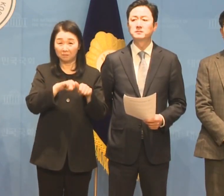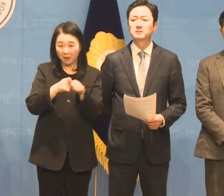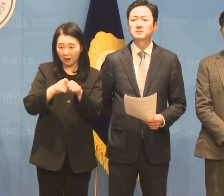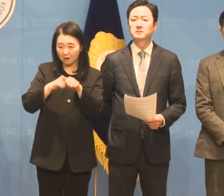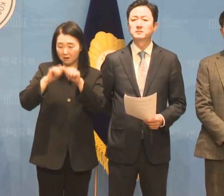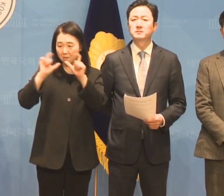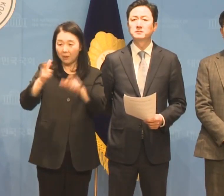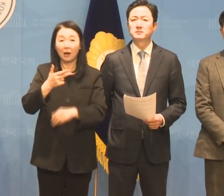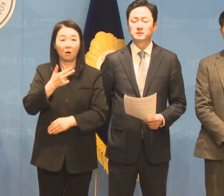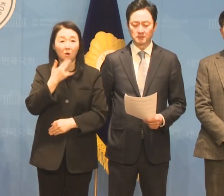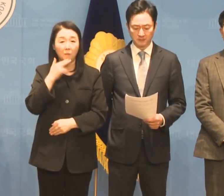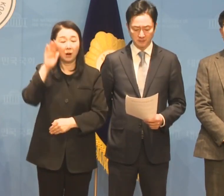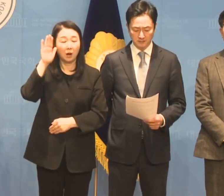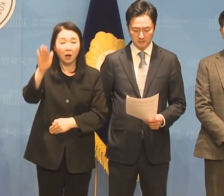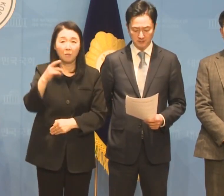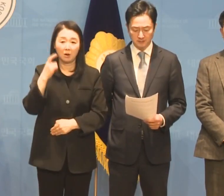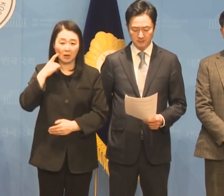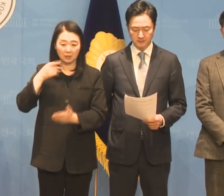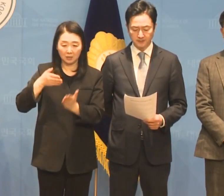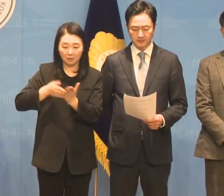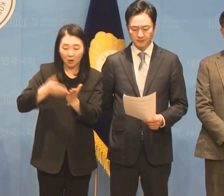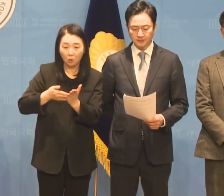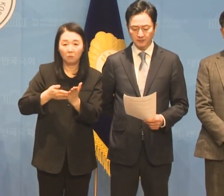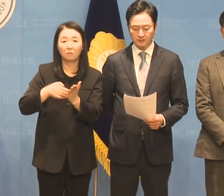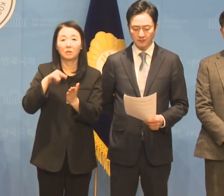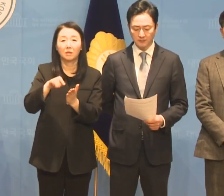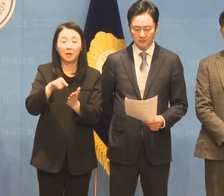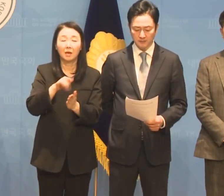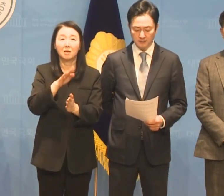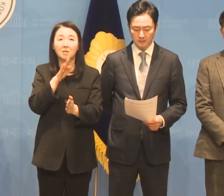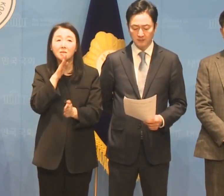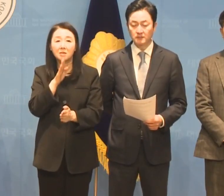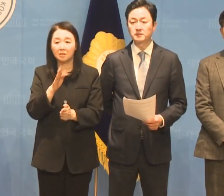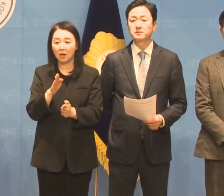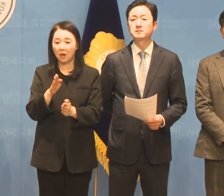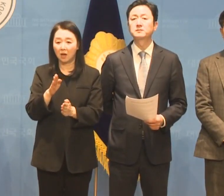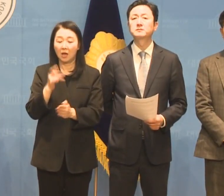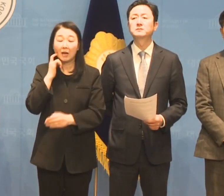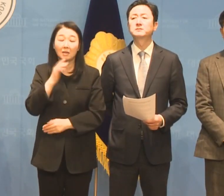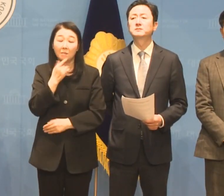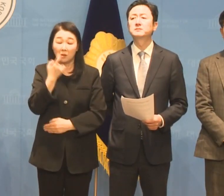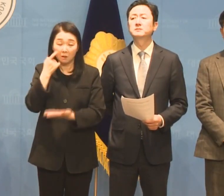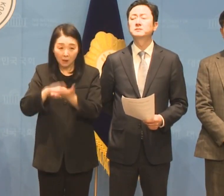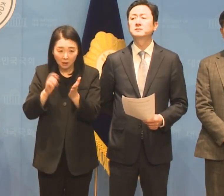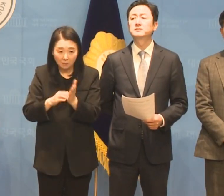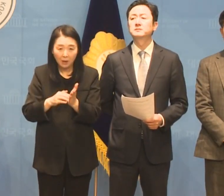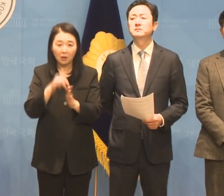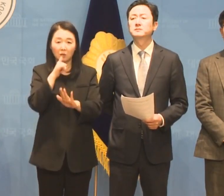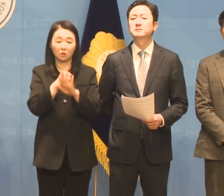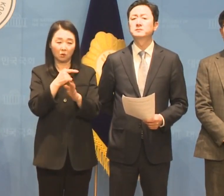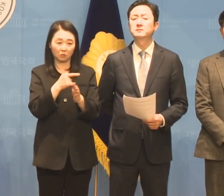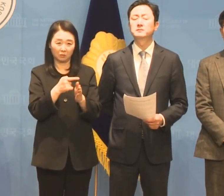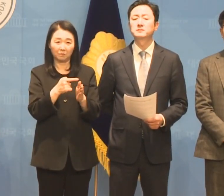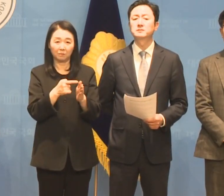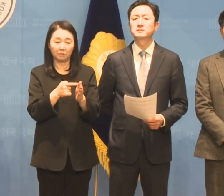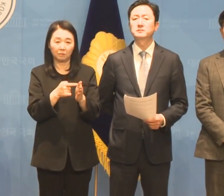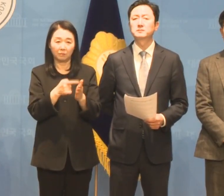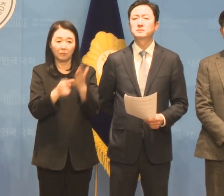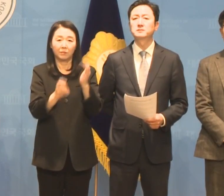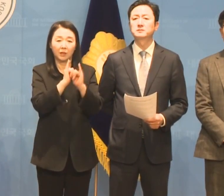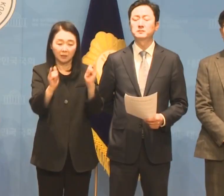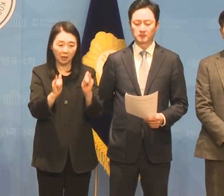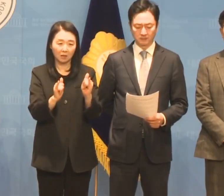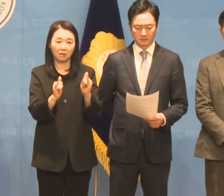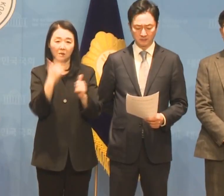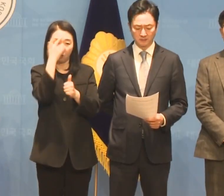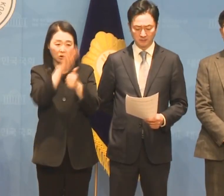않으면 향후 허위 사실이 사실무근으로 밝혀지더라도 피해자들의 명예가 훼손되면 물론 탄핵 심판 결과가